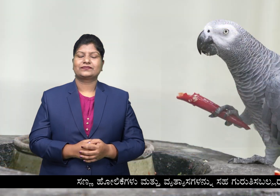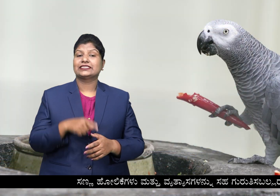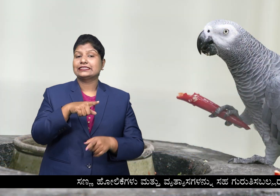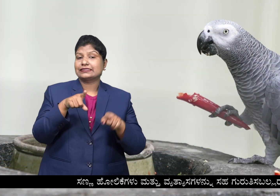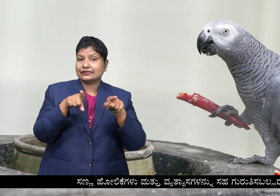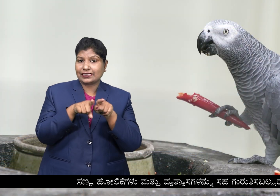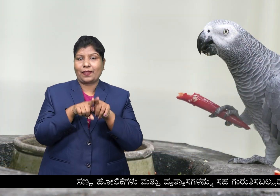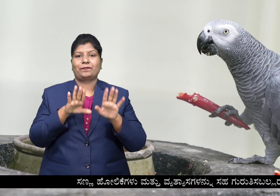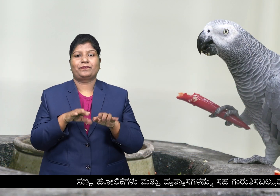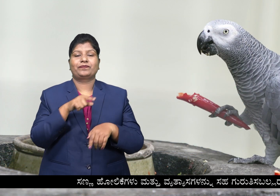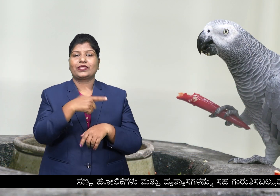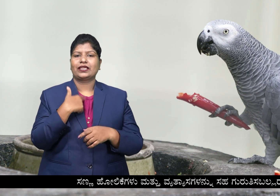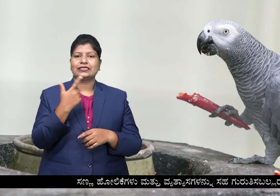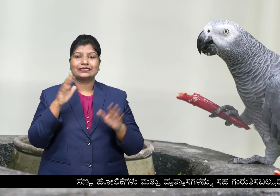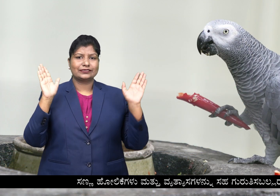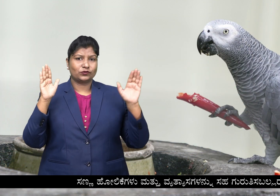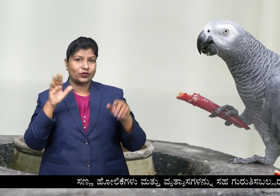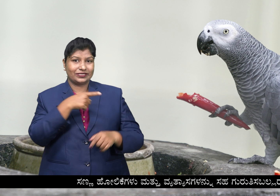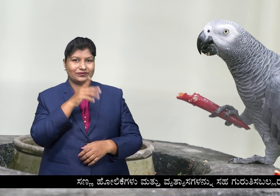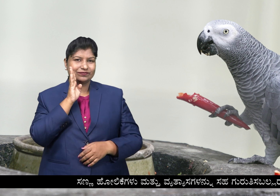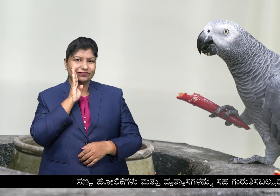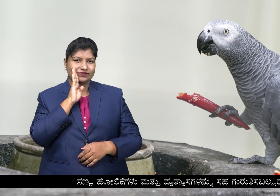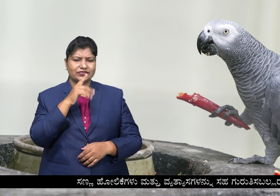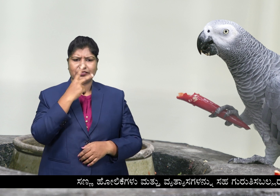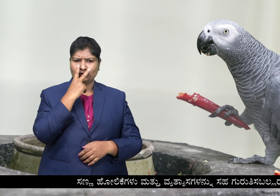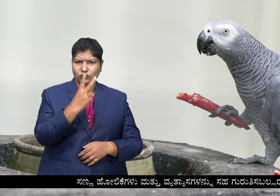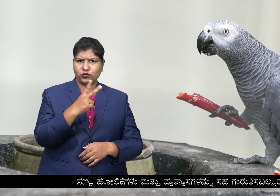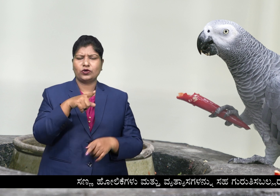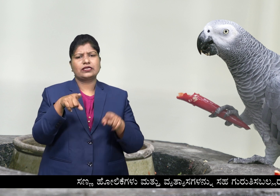ಸಣ್ಣ ಹೋಲಿಕೆಗಳು ಮತ್ತು ವ್ಯತ್ಯಾಸಗಳನ್ನ ಸಹ ಗುರುತಿಸಬಲ್ಲರು.